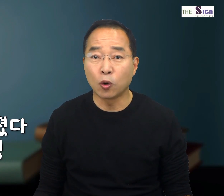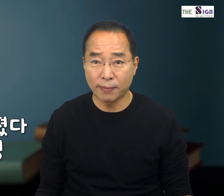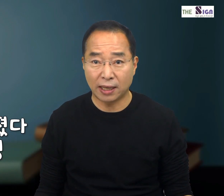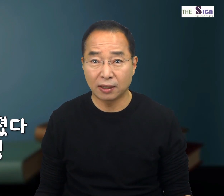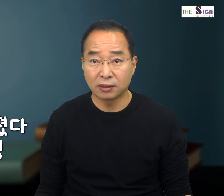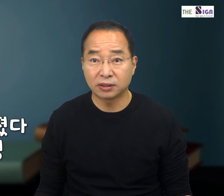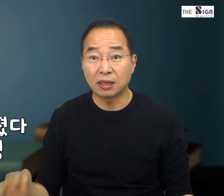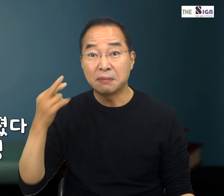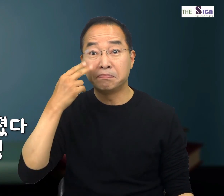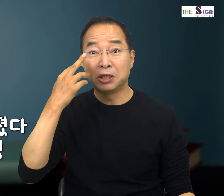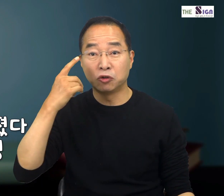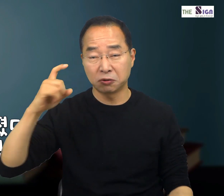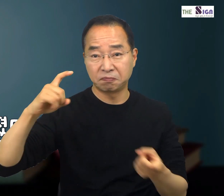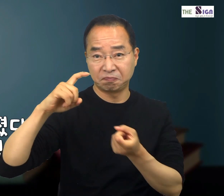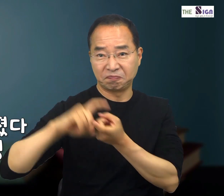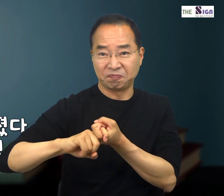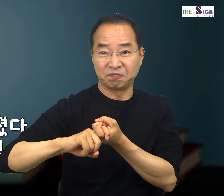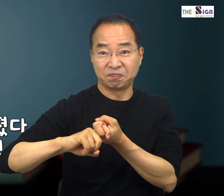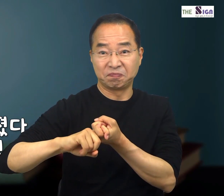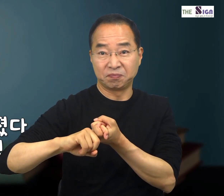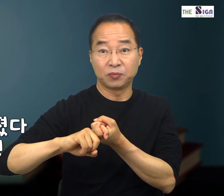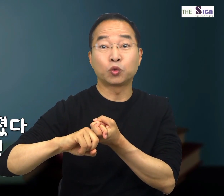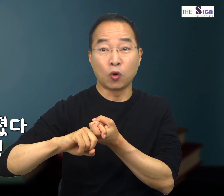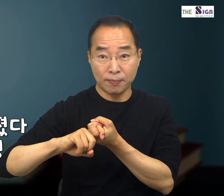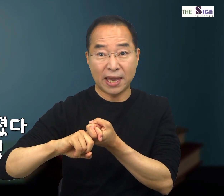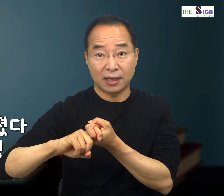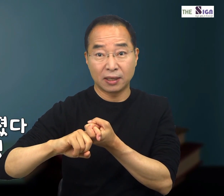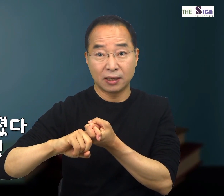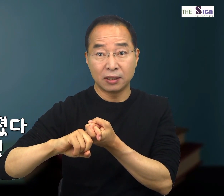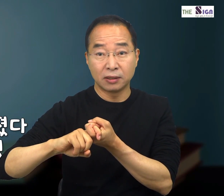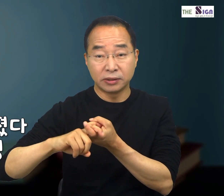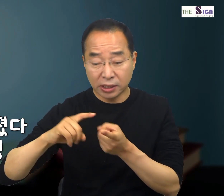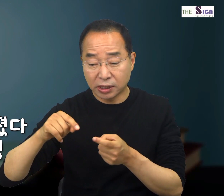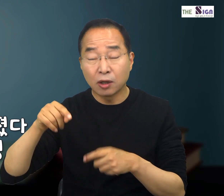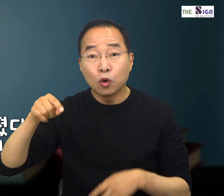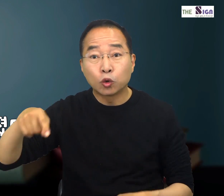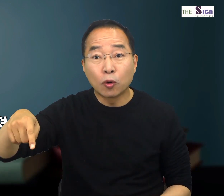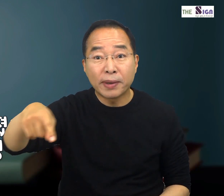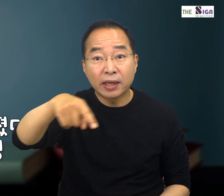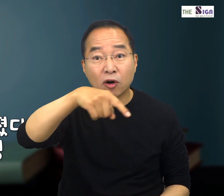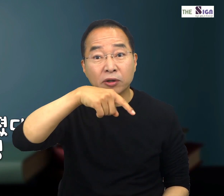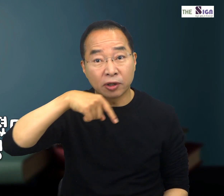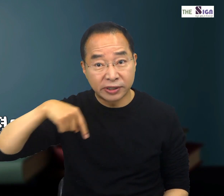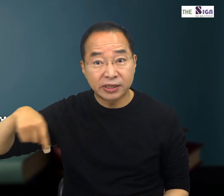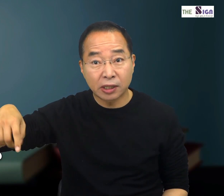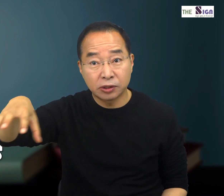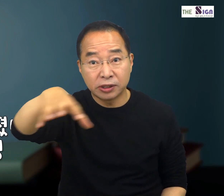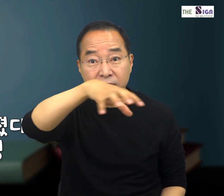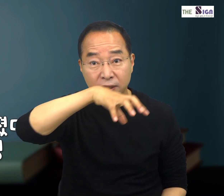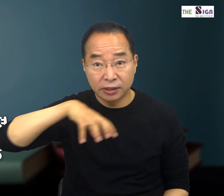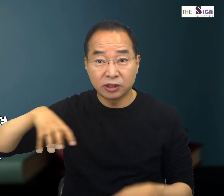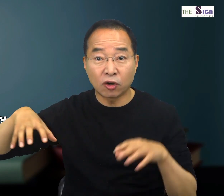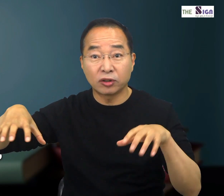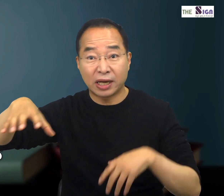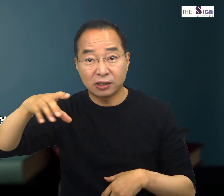동맹, 미국 동맹. 근데 이제 동맹 결사체가 이제 그 여러 나라들이